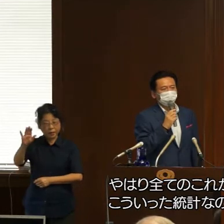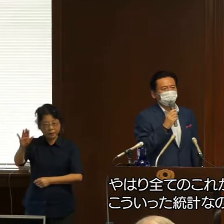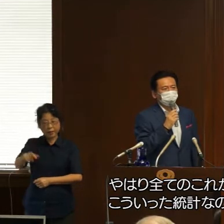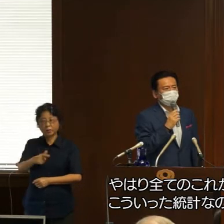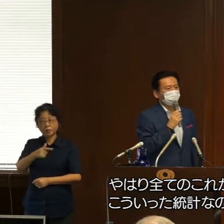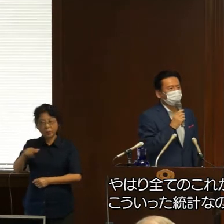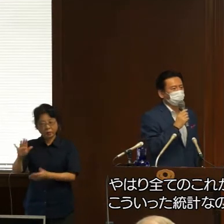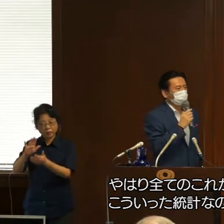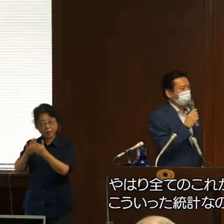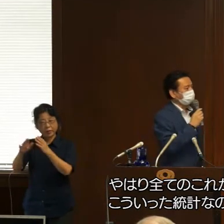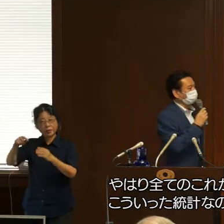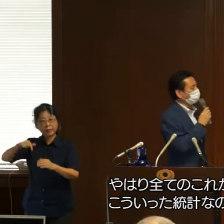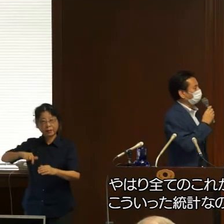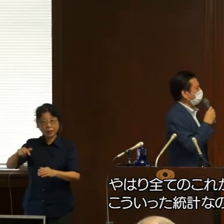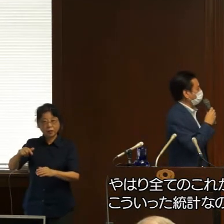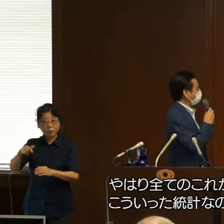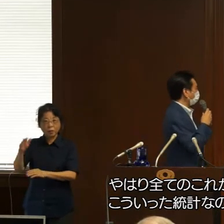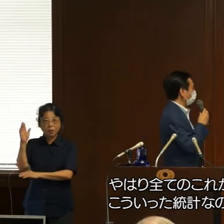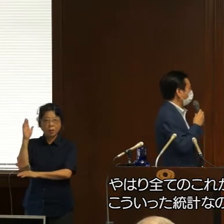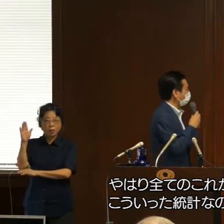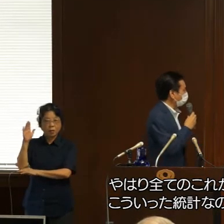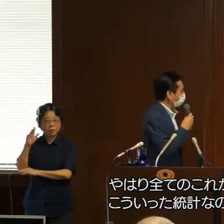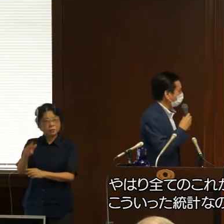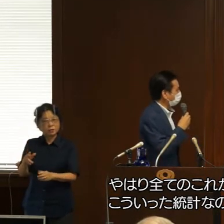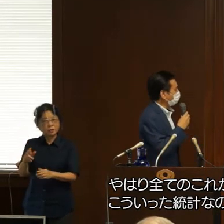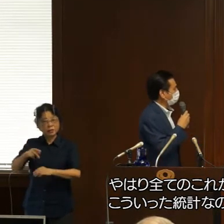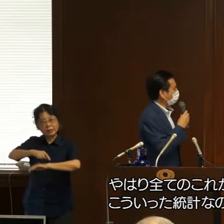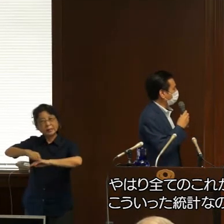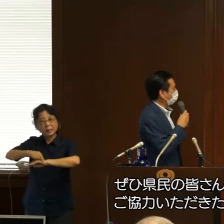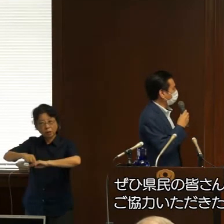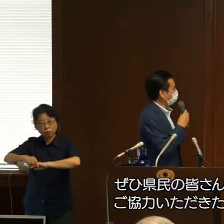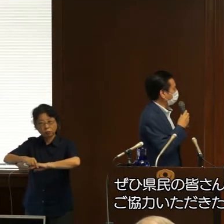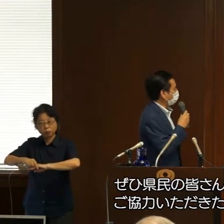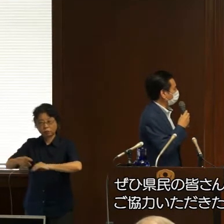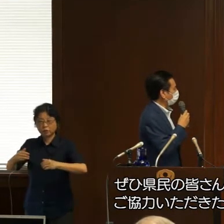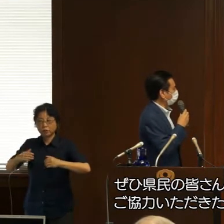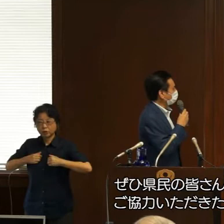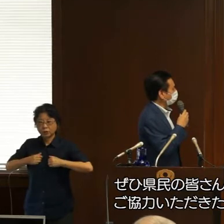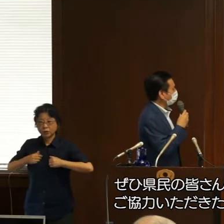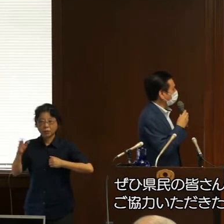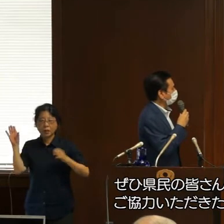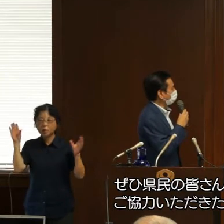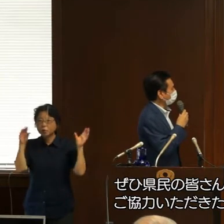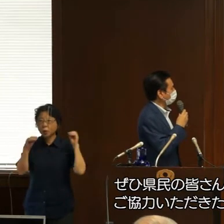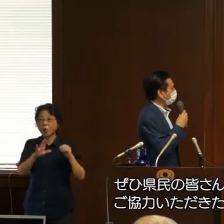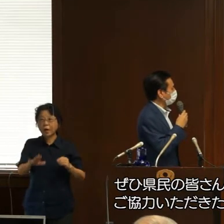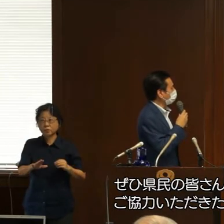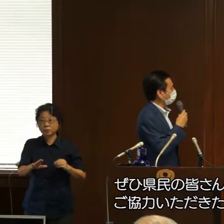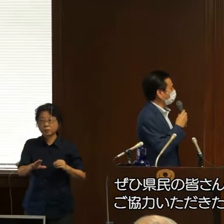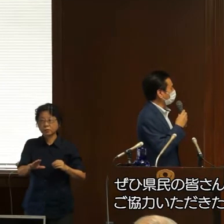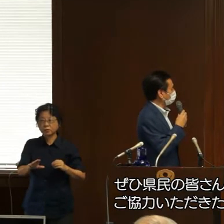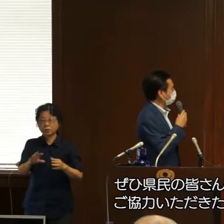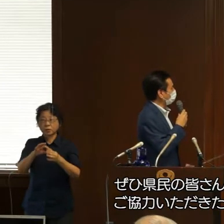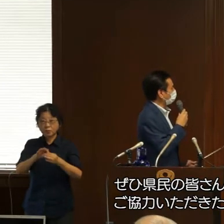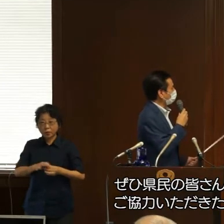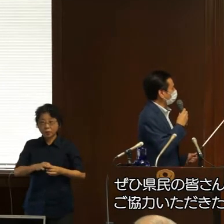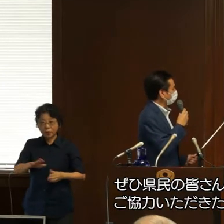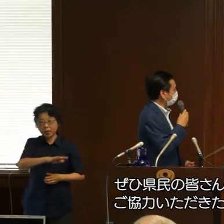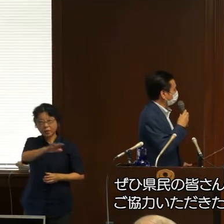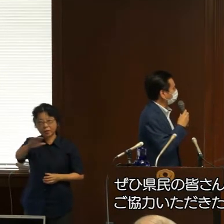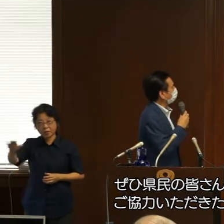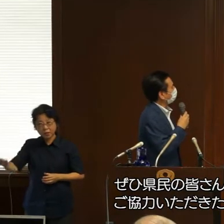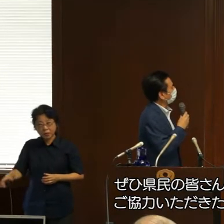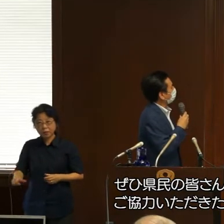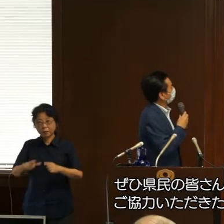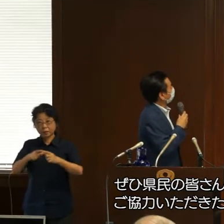元になるのはこういった統計なのでありまして、ぜひ県民の皆さん方に統計調査にご協力いただきたいということであ